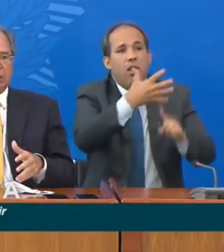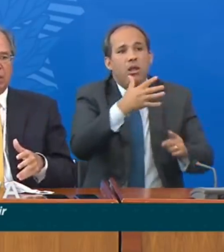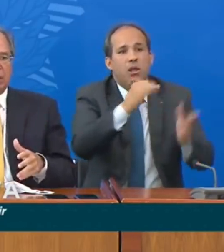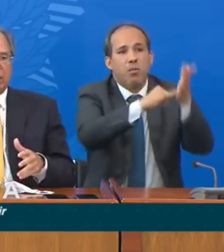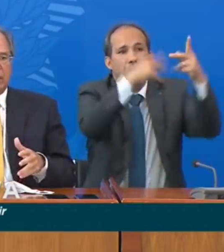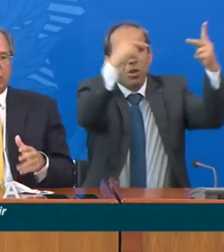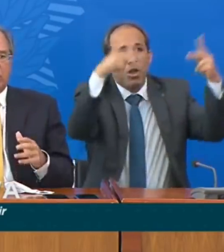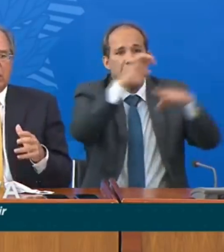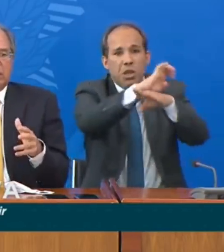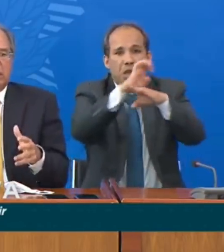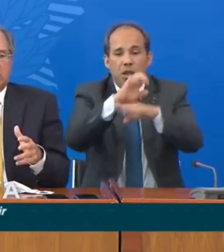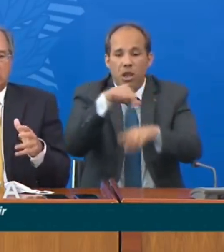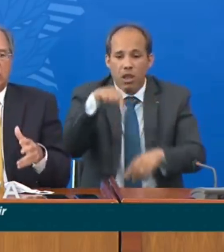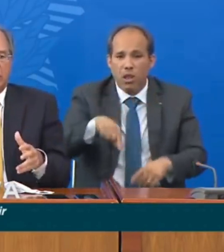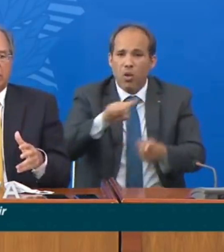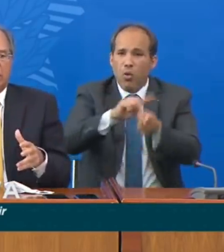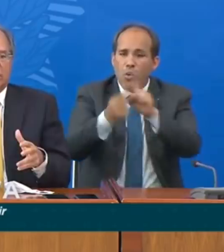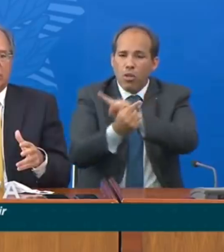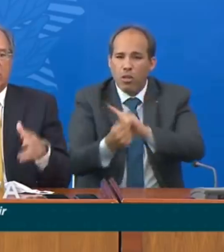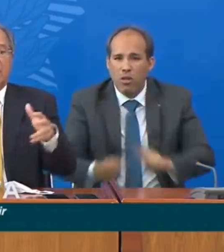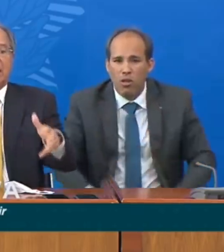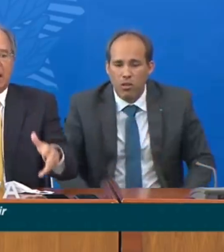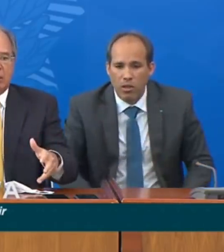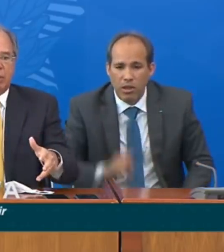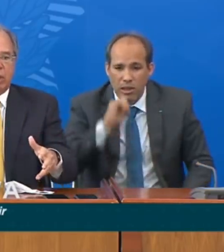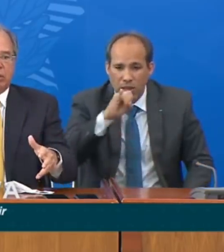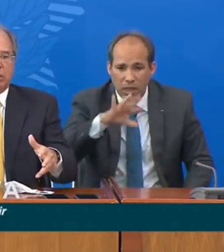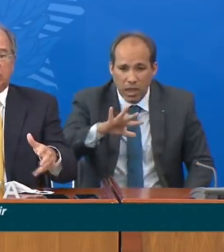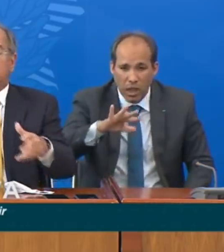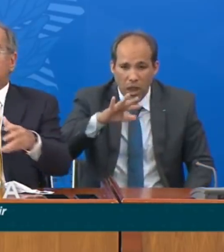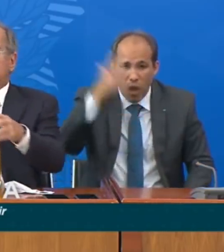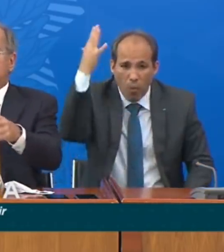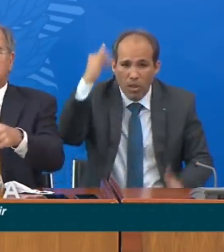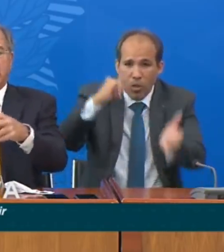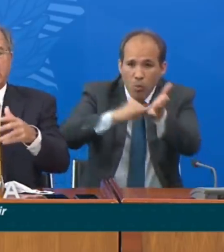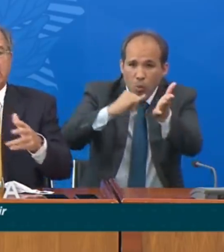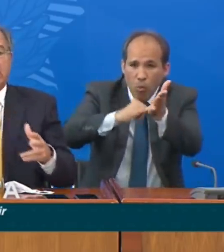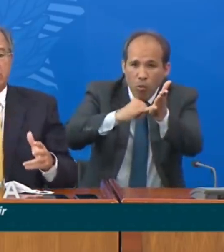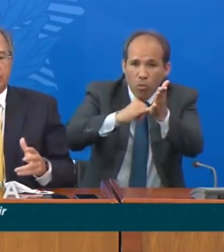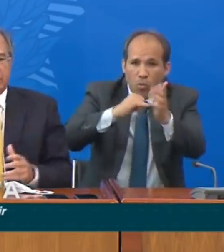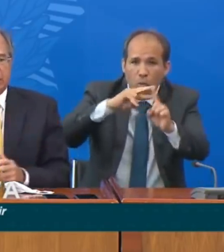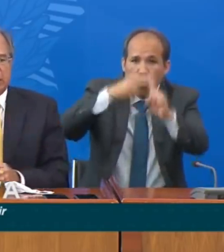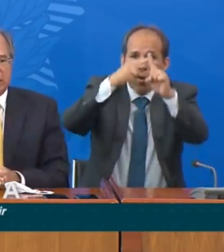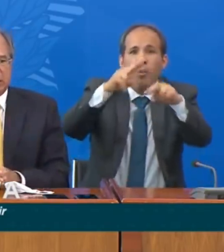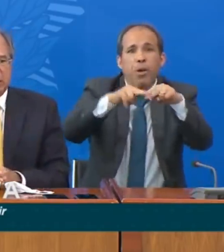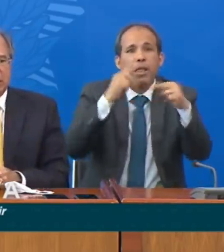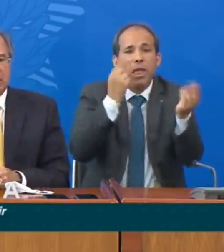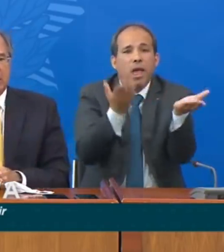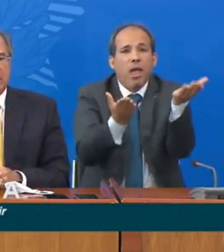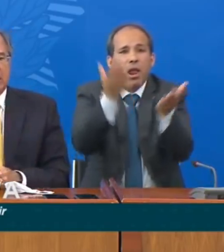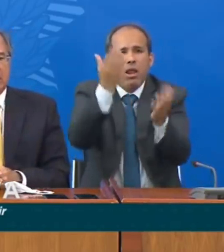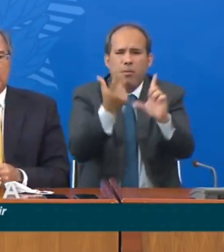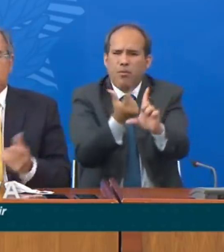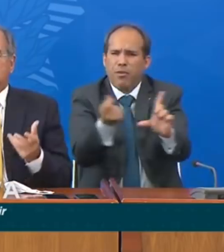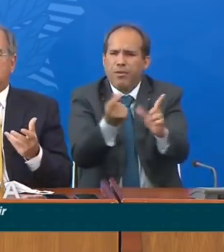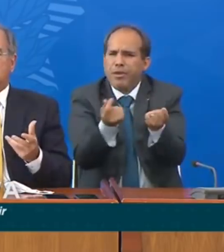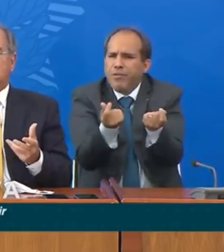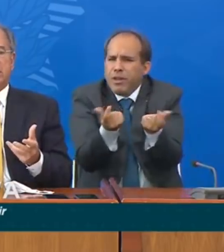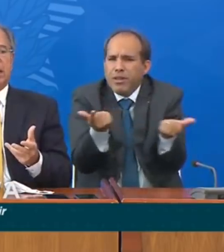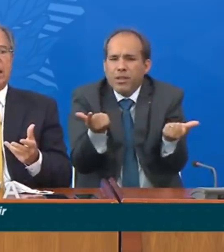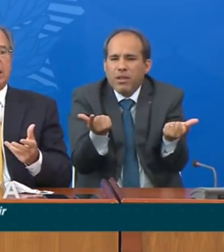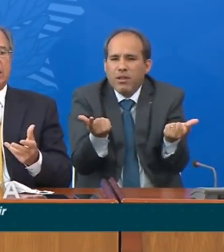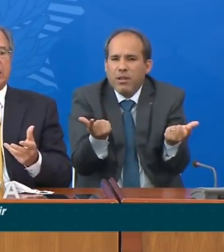caindo, é um contrassenso no momento desse, você aumentar impostos em busca de um equilíbrio financeiro que não